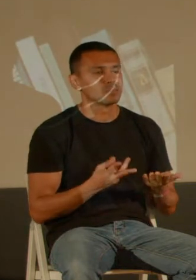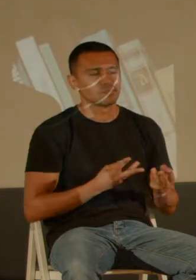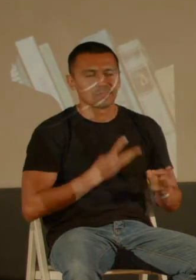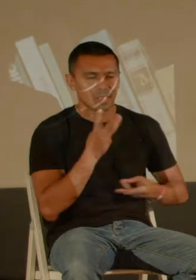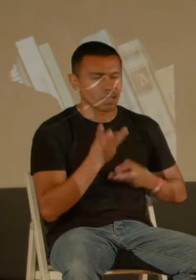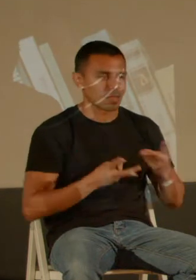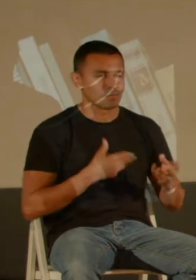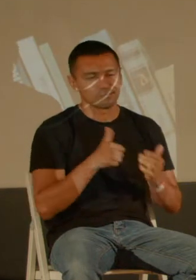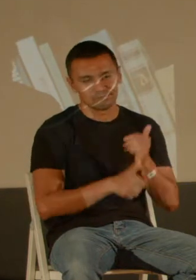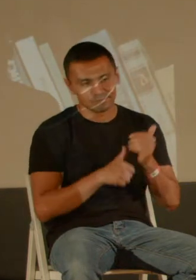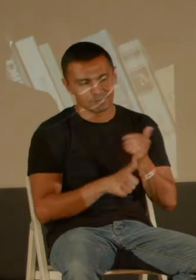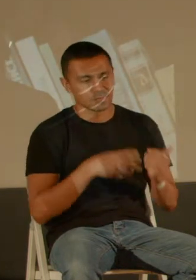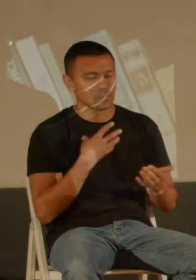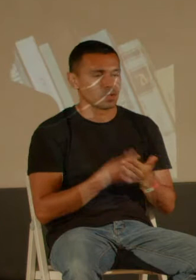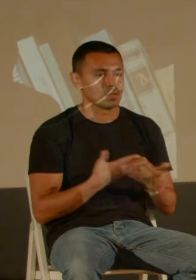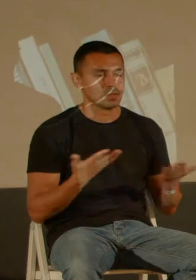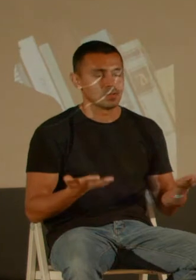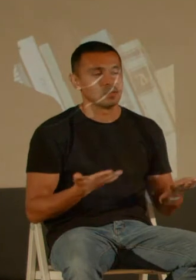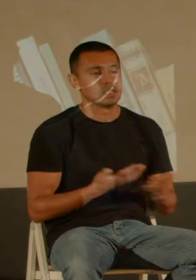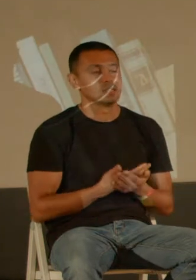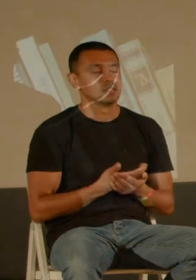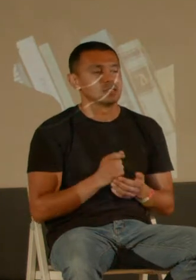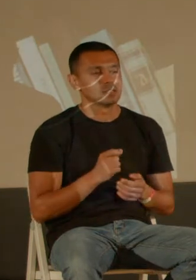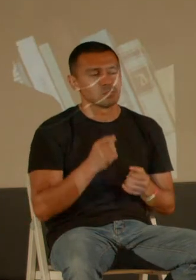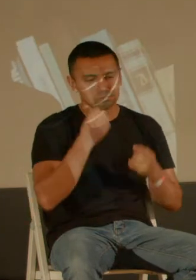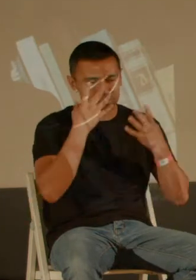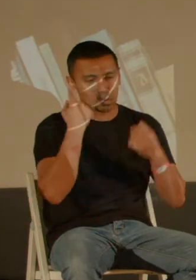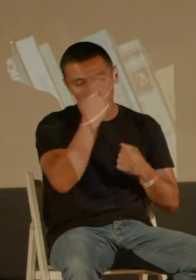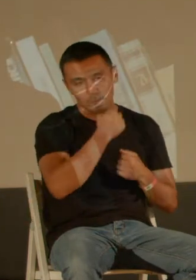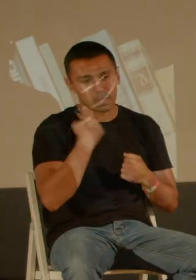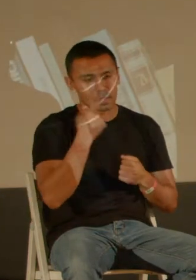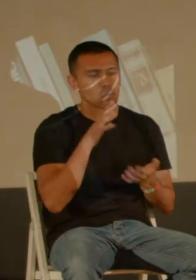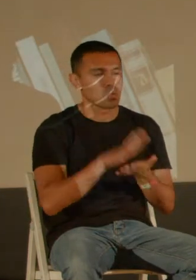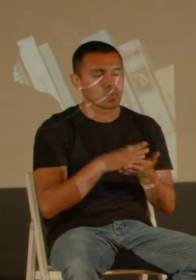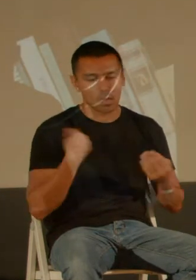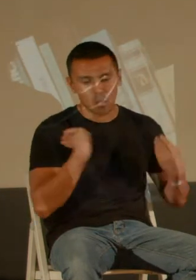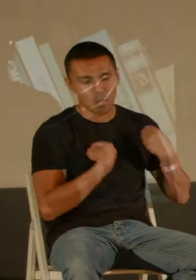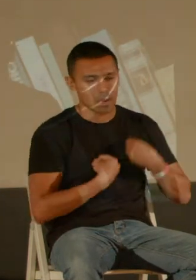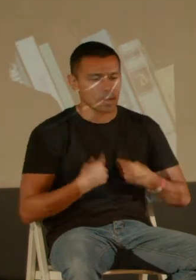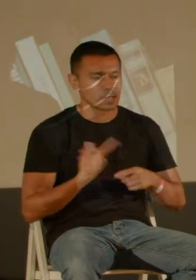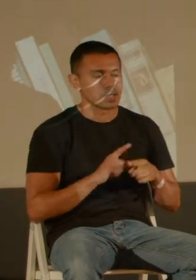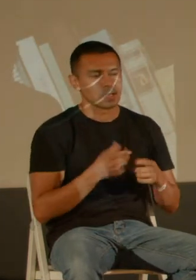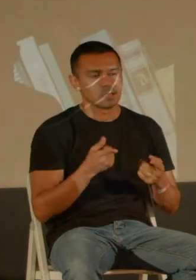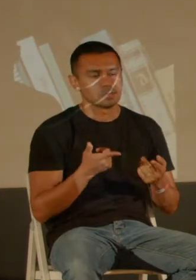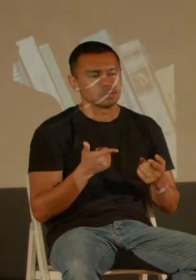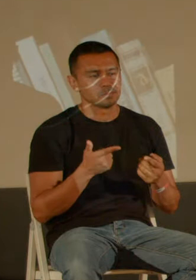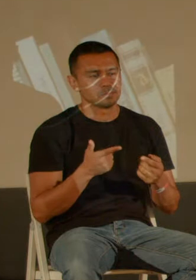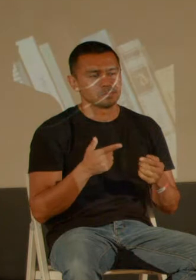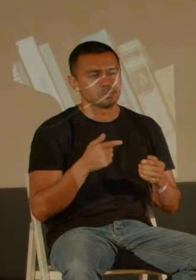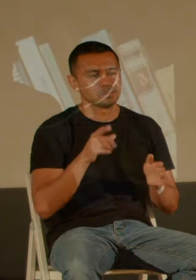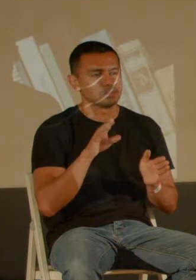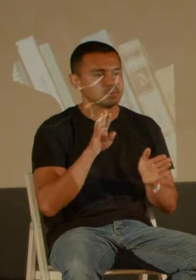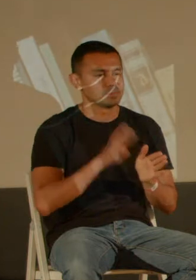Нечистотах. О, дякую. В своїх нечистотах, запухле обличчя, брудний одяг, ну, тобто це якийсь асоціальний